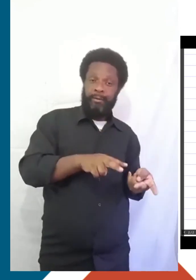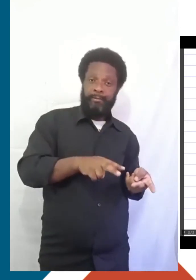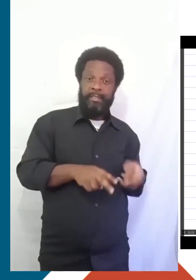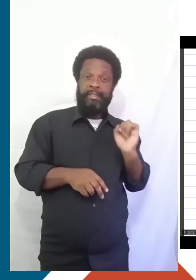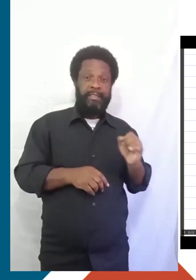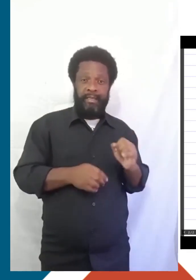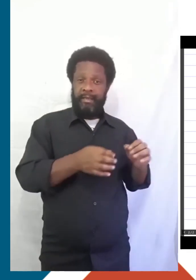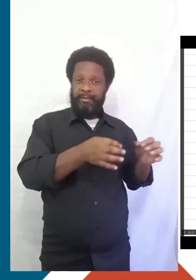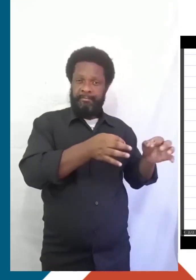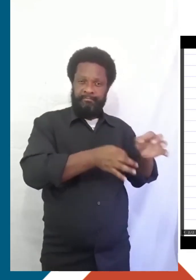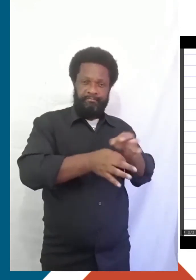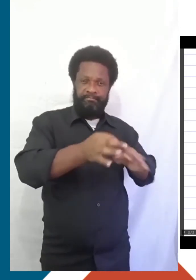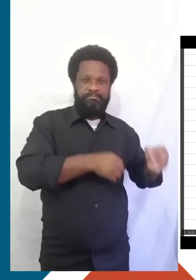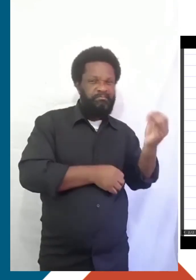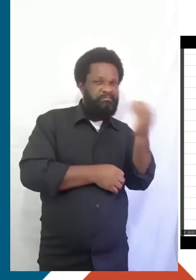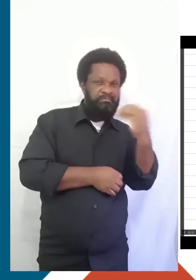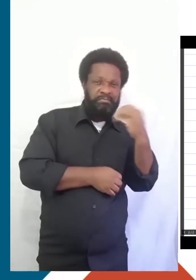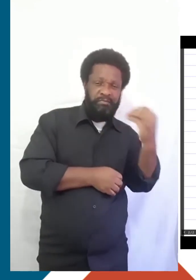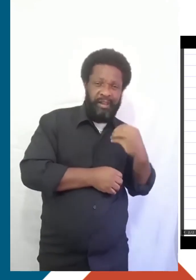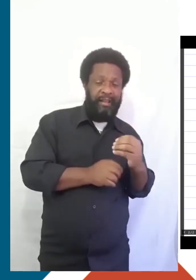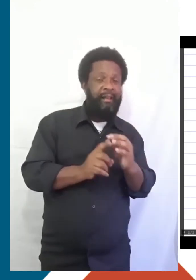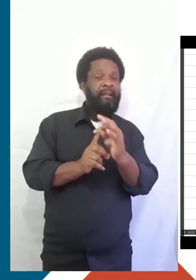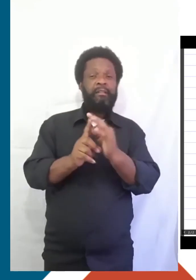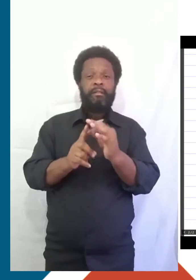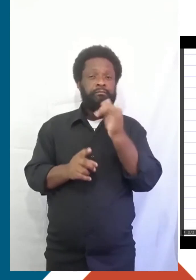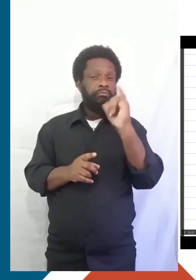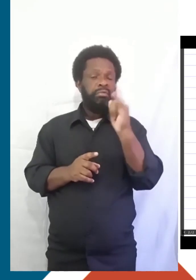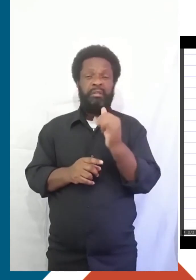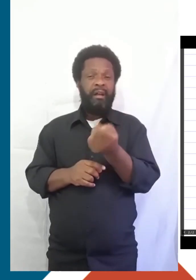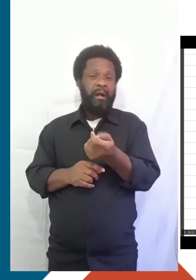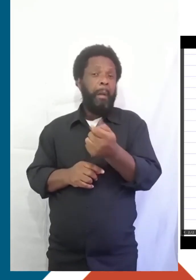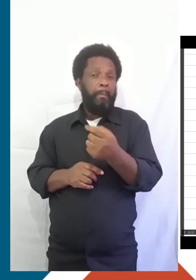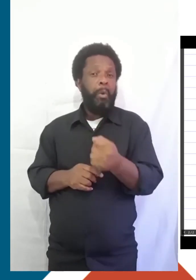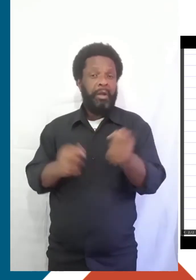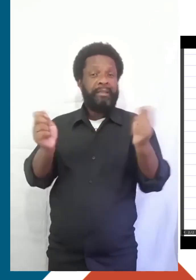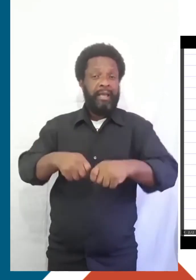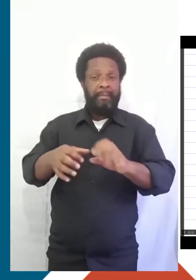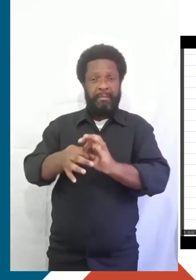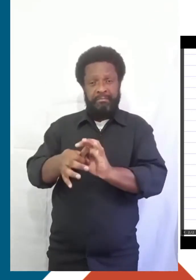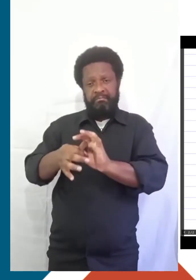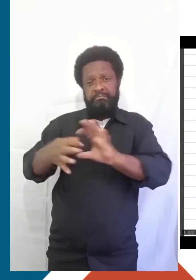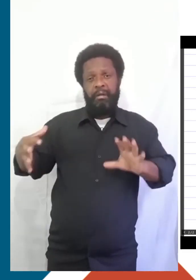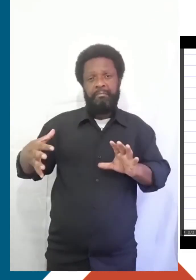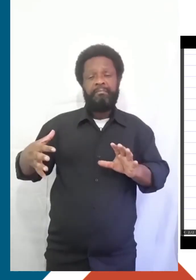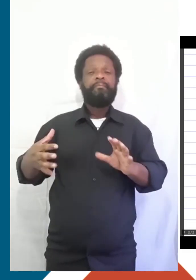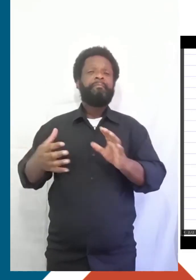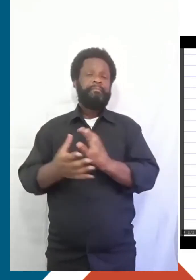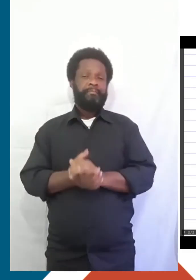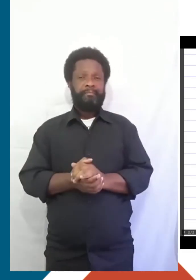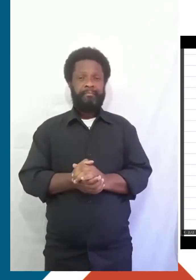também é verdadeiro. Quanto mais fraca for essa interação, menor é a energia que você tem que dar